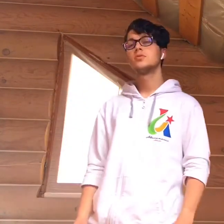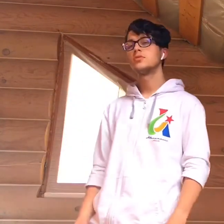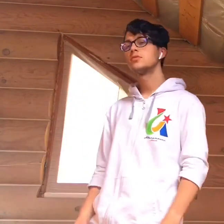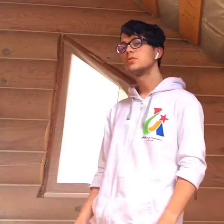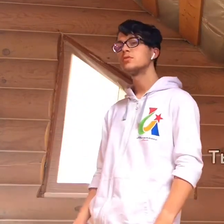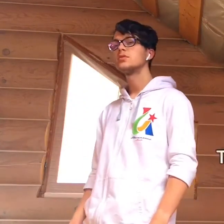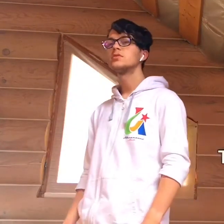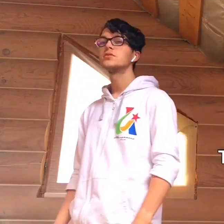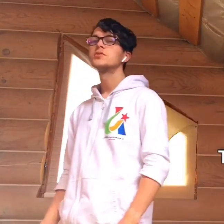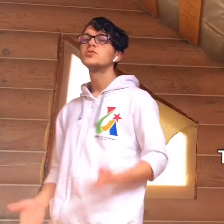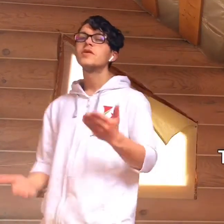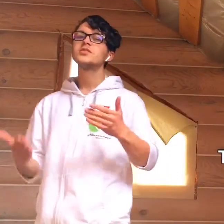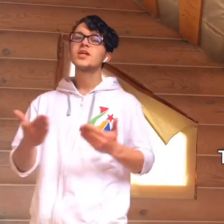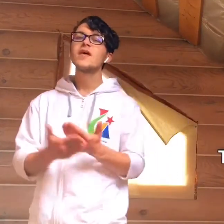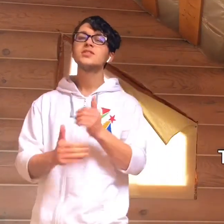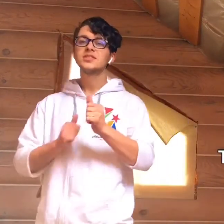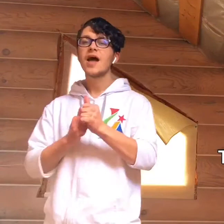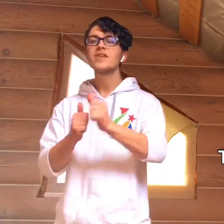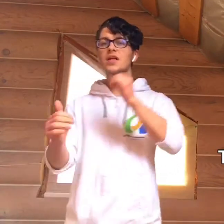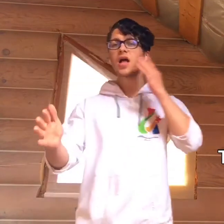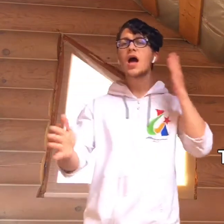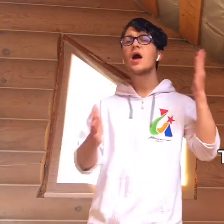Ты снова следуй за ветром